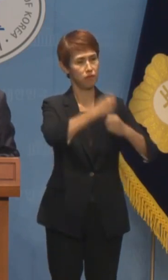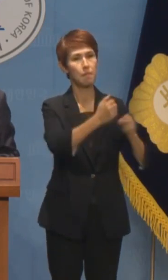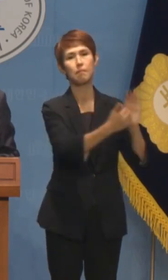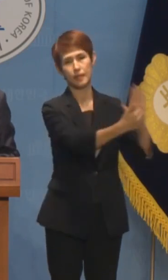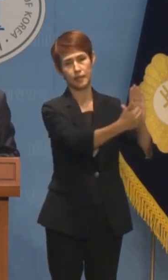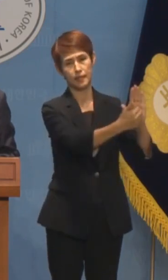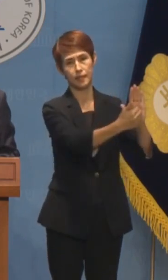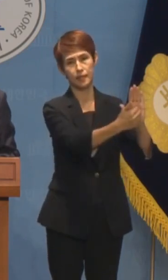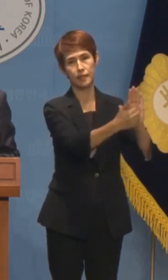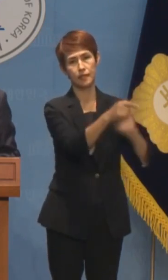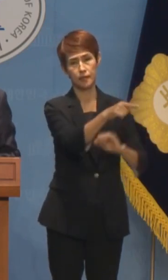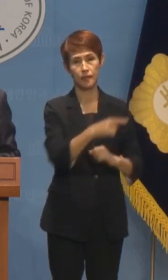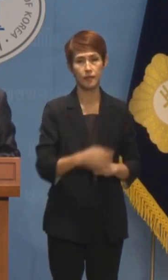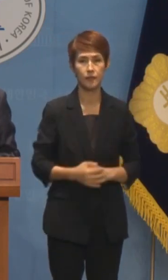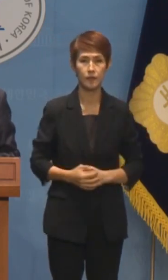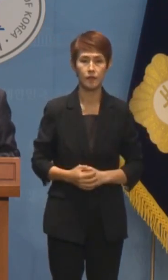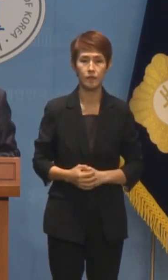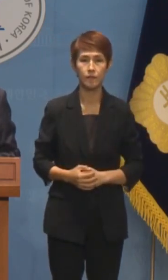왜곡 방지입니다.